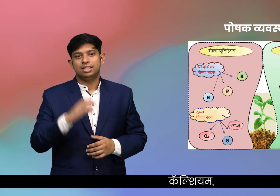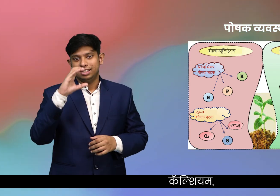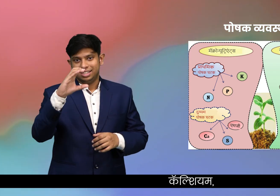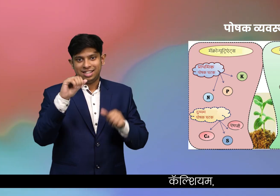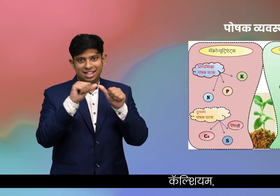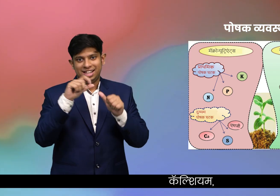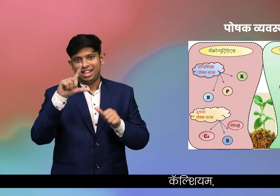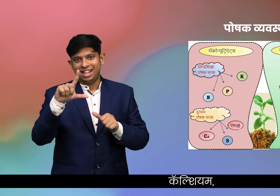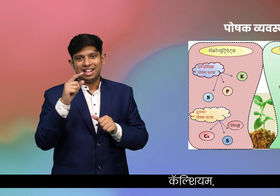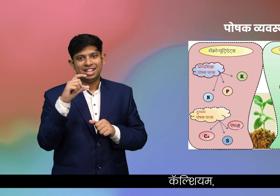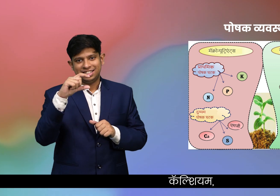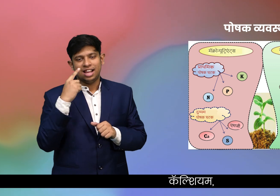कॅल्शियम,